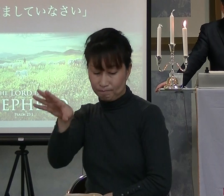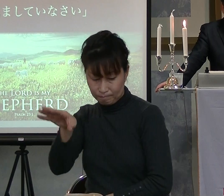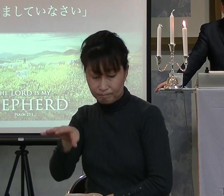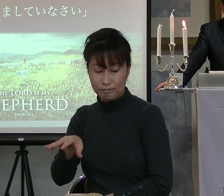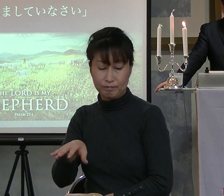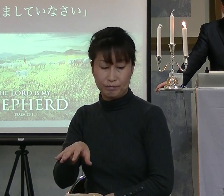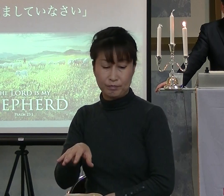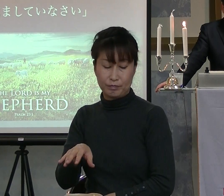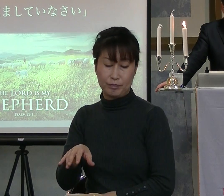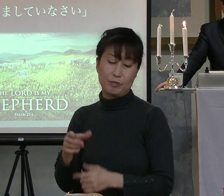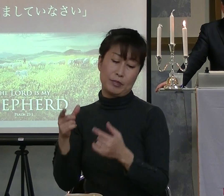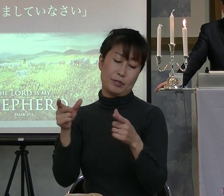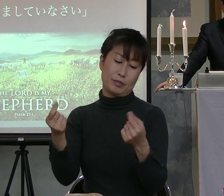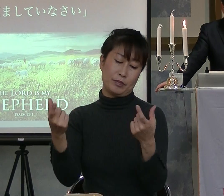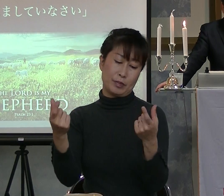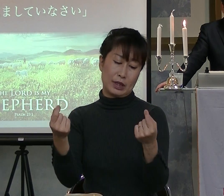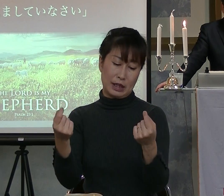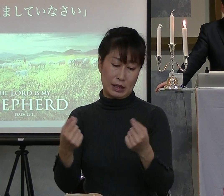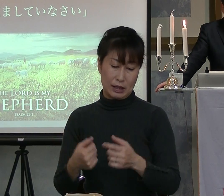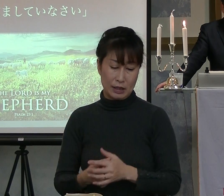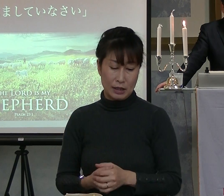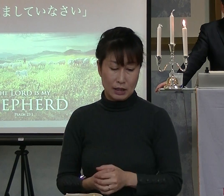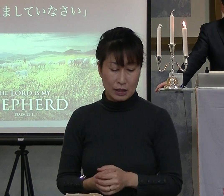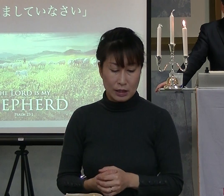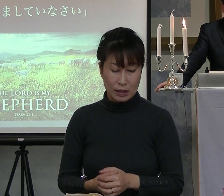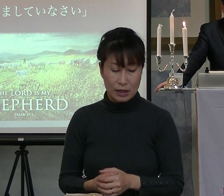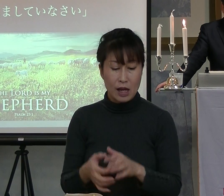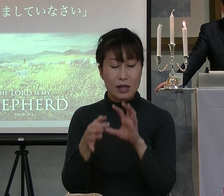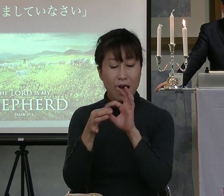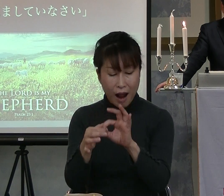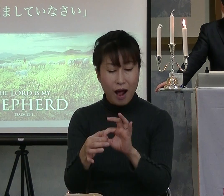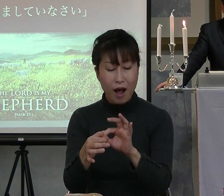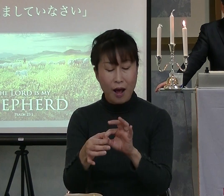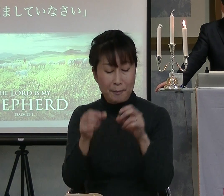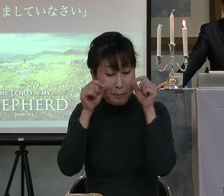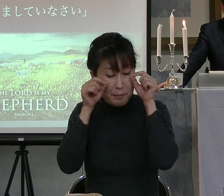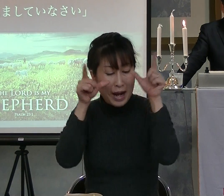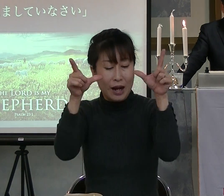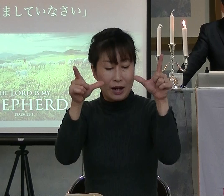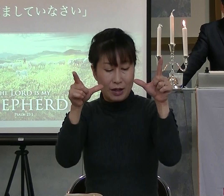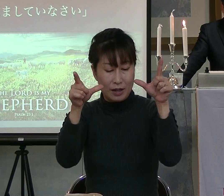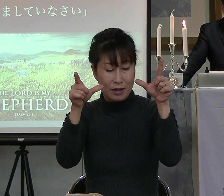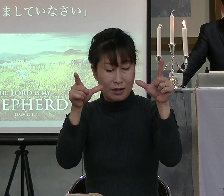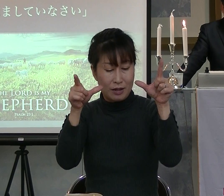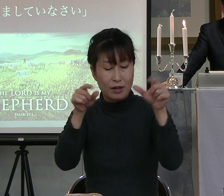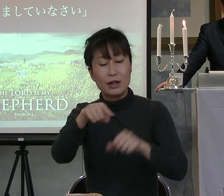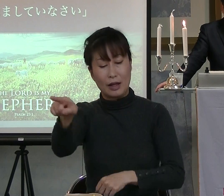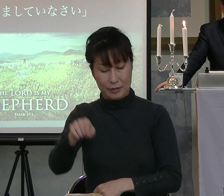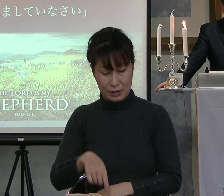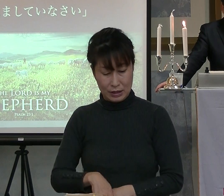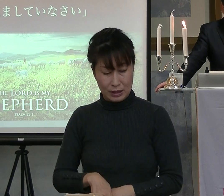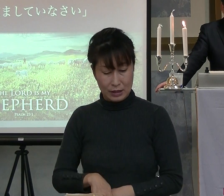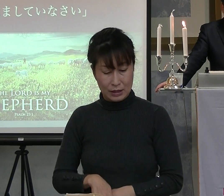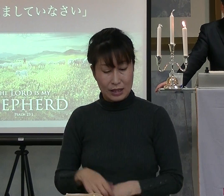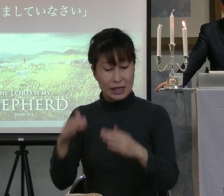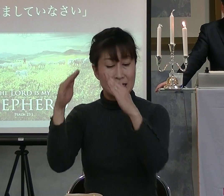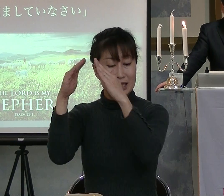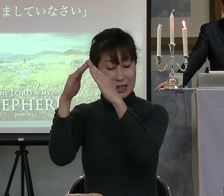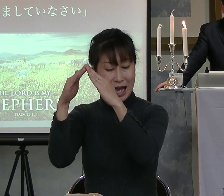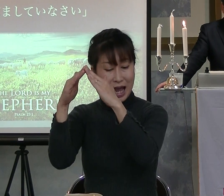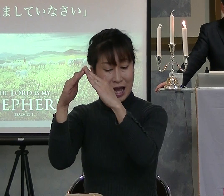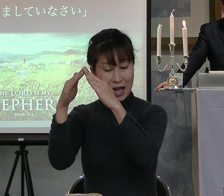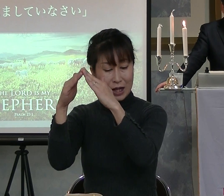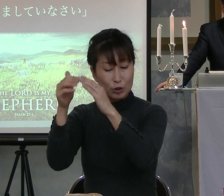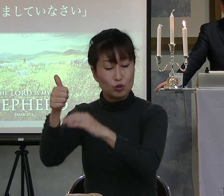に言いつけるようなものです。だから目を覚ましていなさい。家の主人